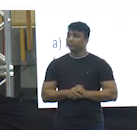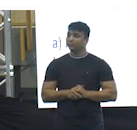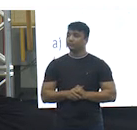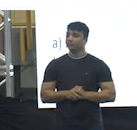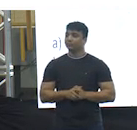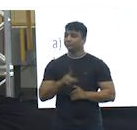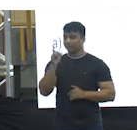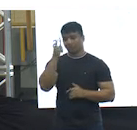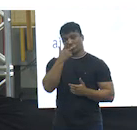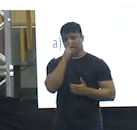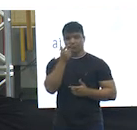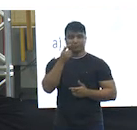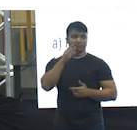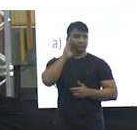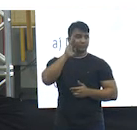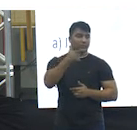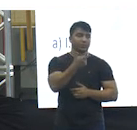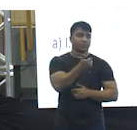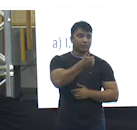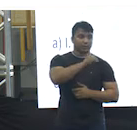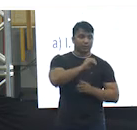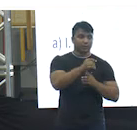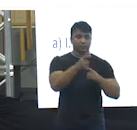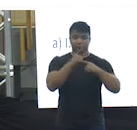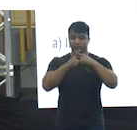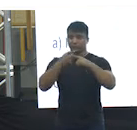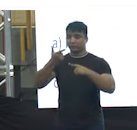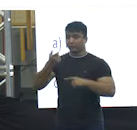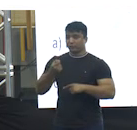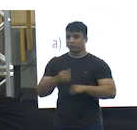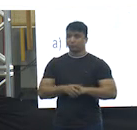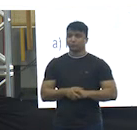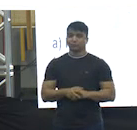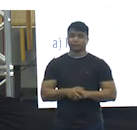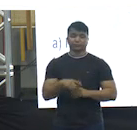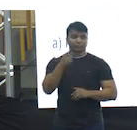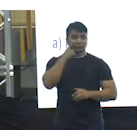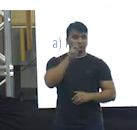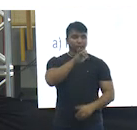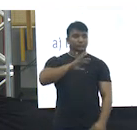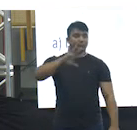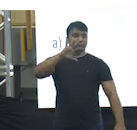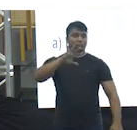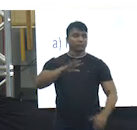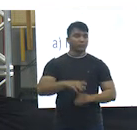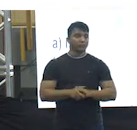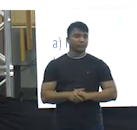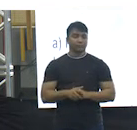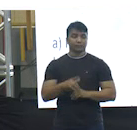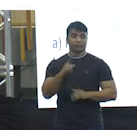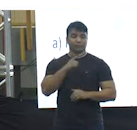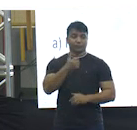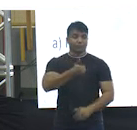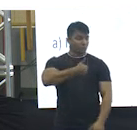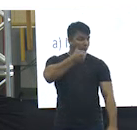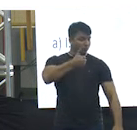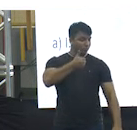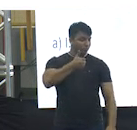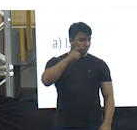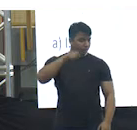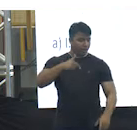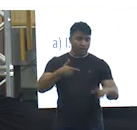mais difícil. Então, 10 por 20. Tá? Observa a figura. O item 1 é um